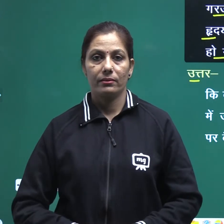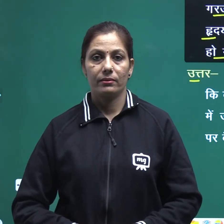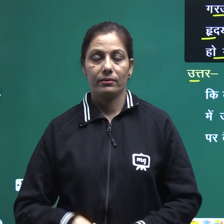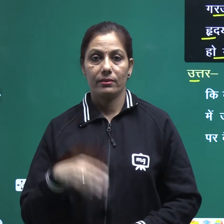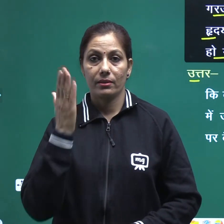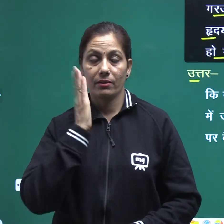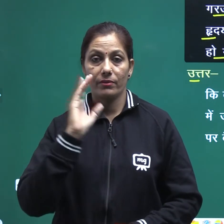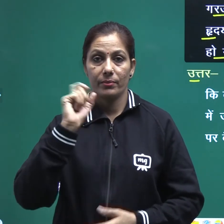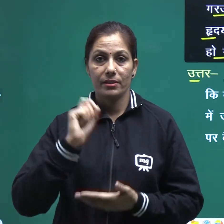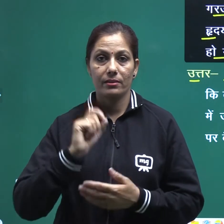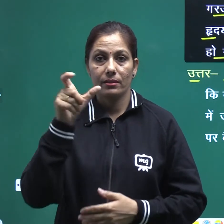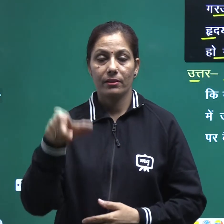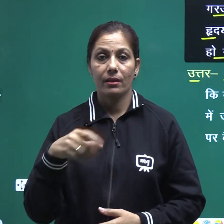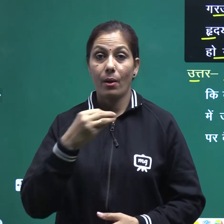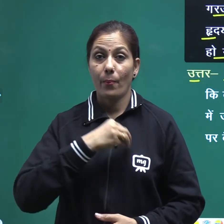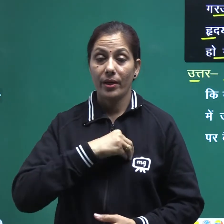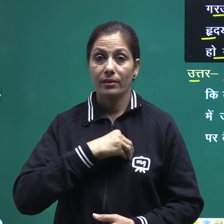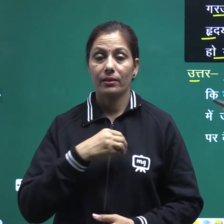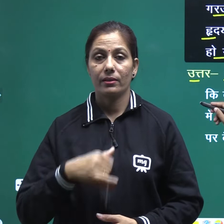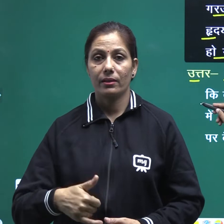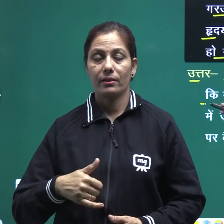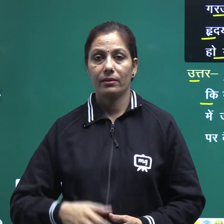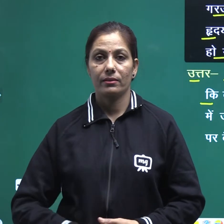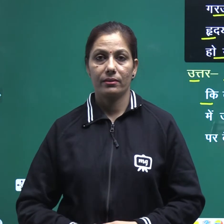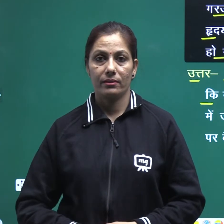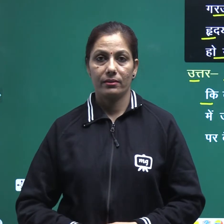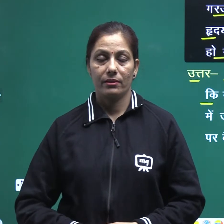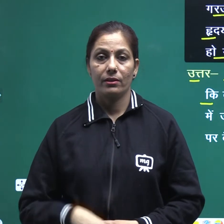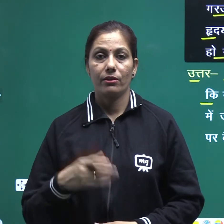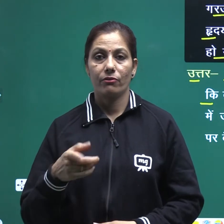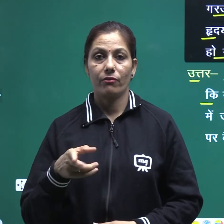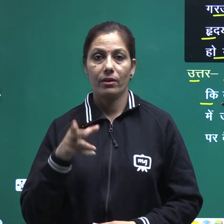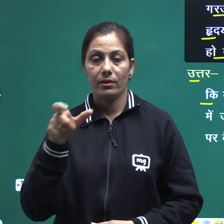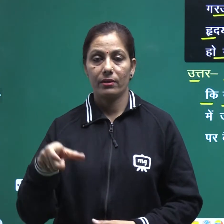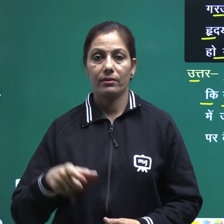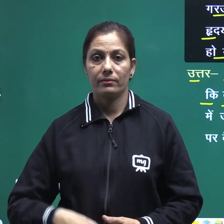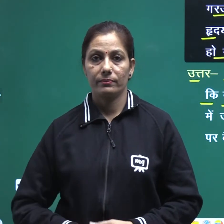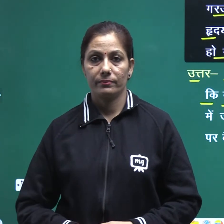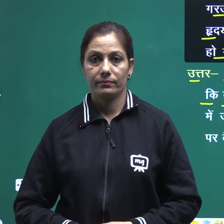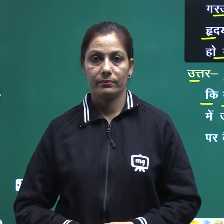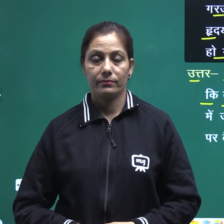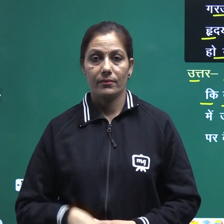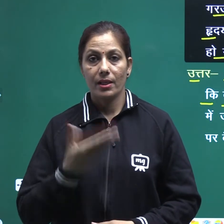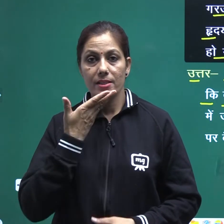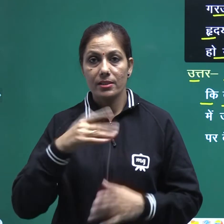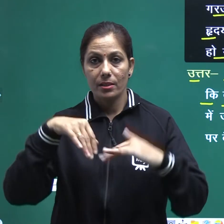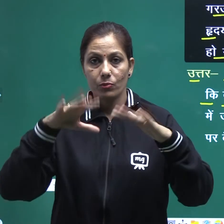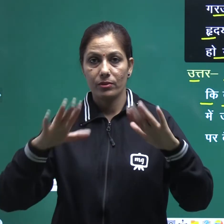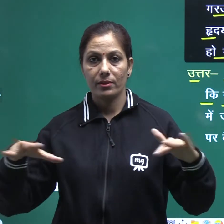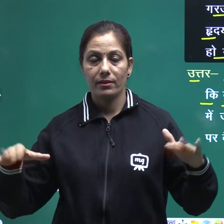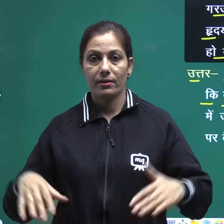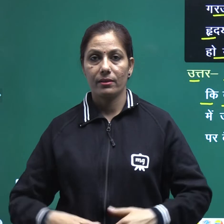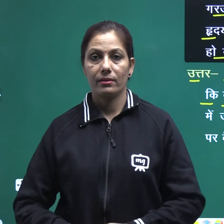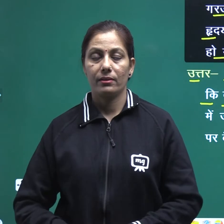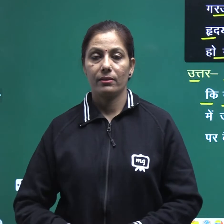कवि का मन करता है कि हुआ है कि वह है समुद्र के